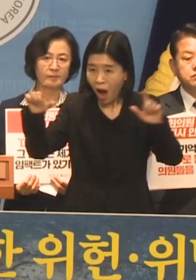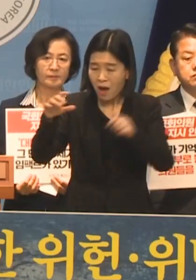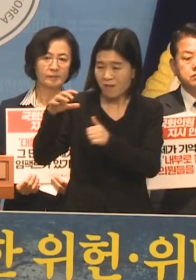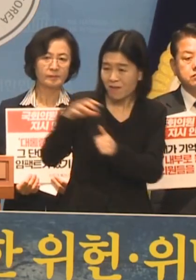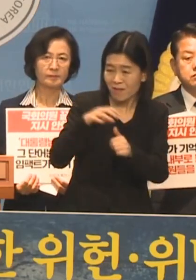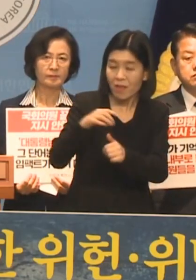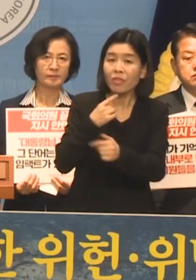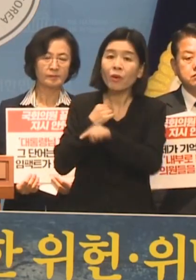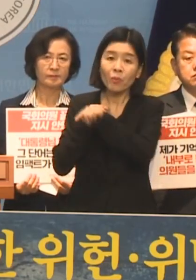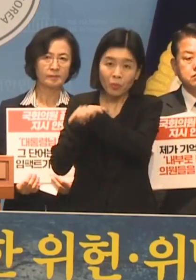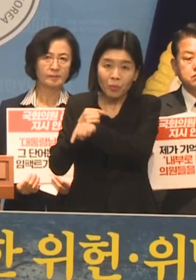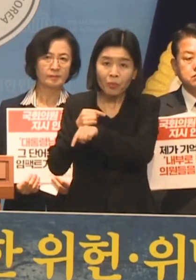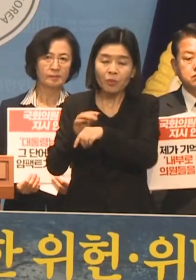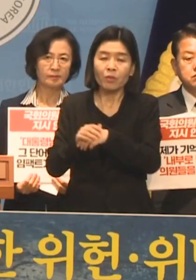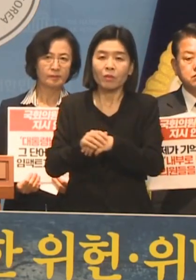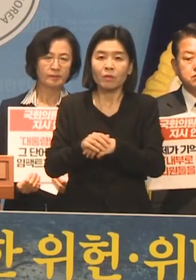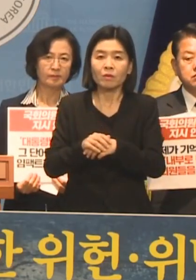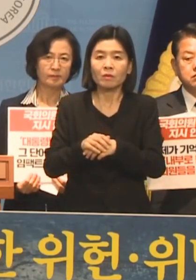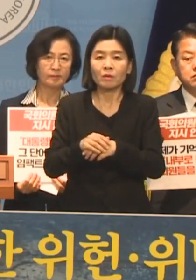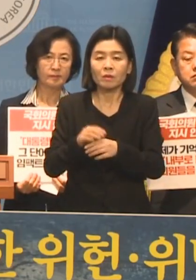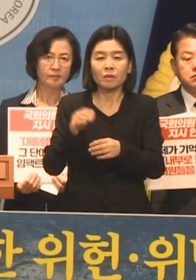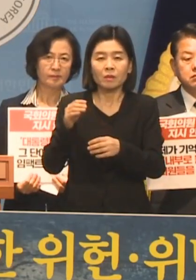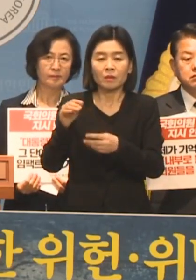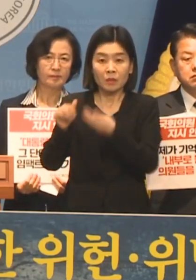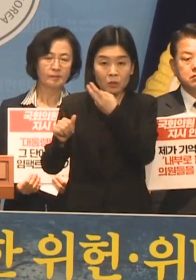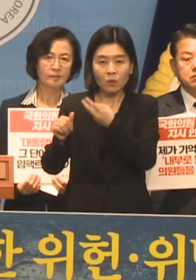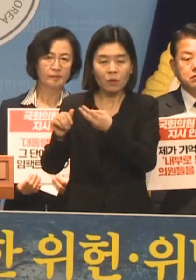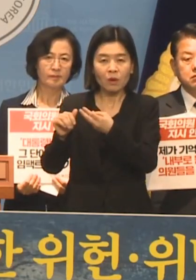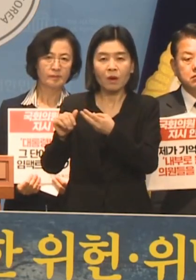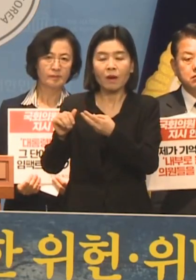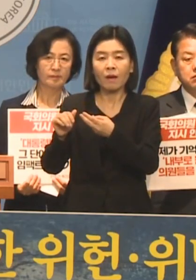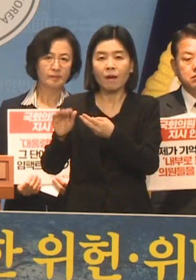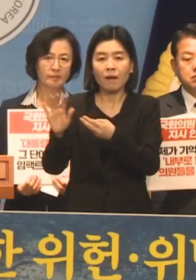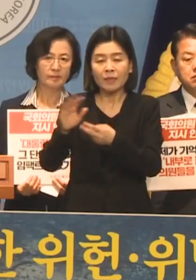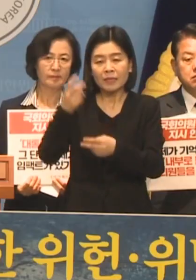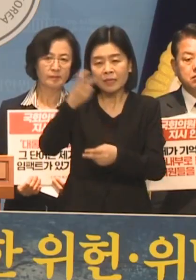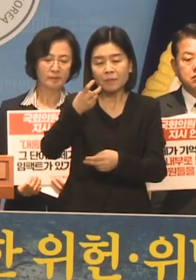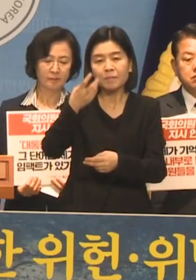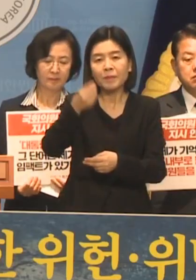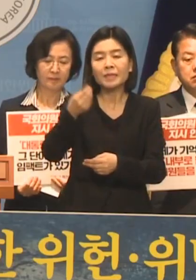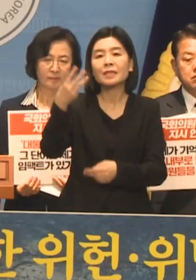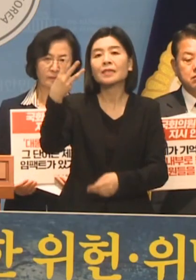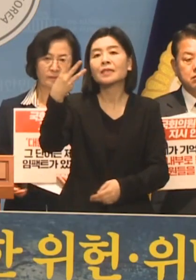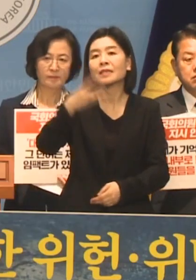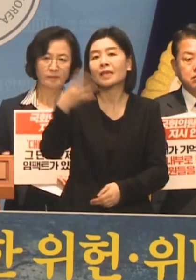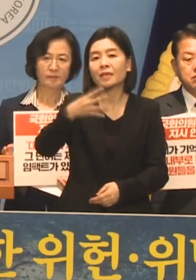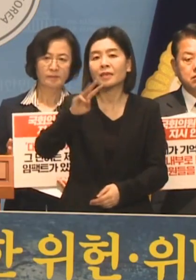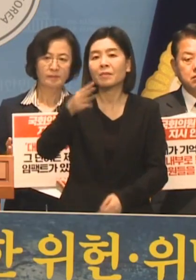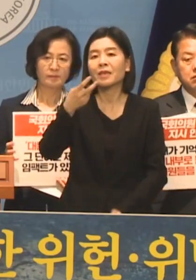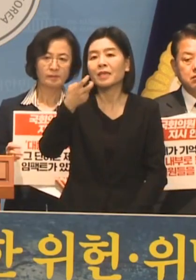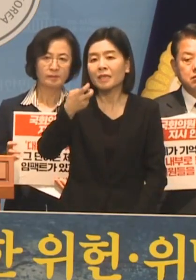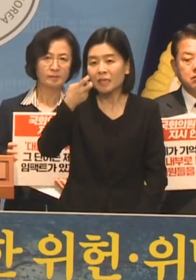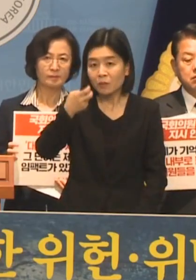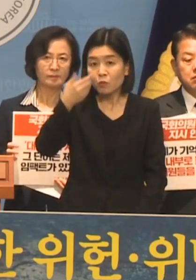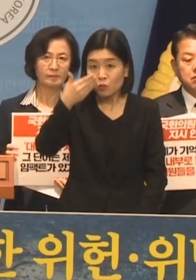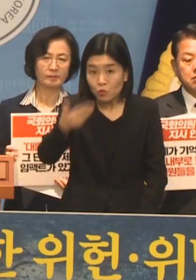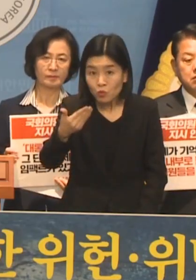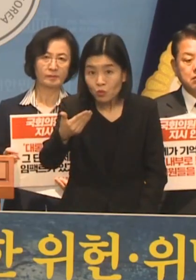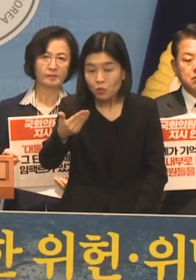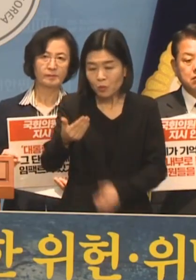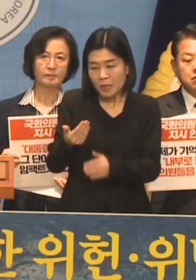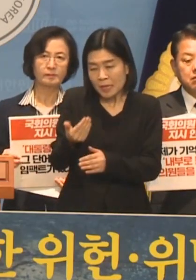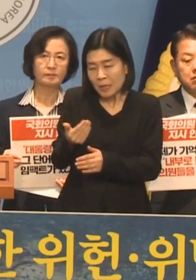탄약고 안팎에서 준비했던 20만 4,329발 이것이 말해주고 있는